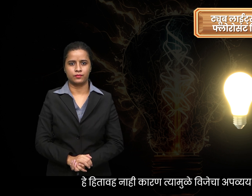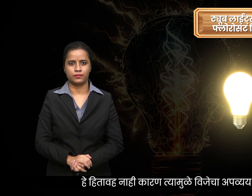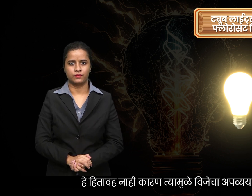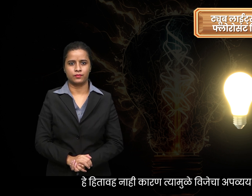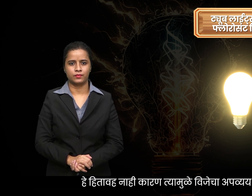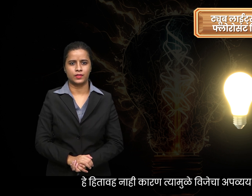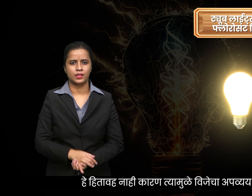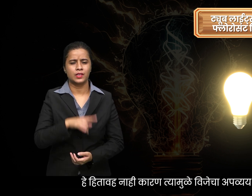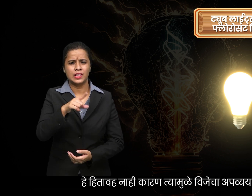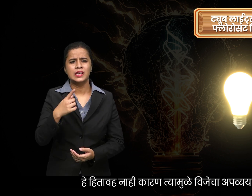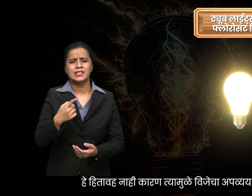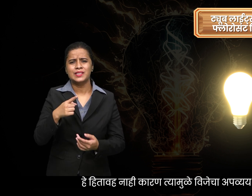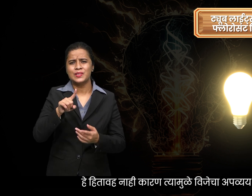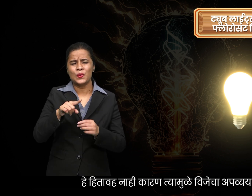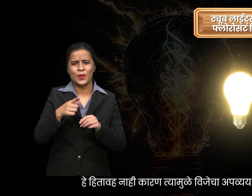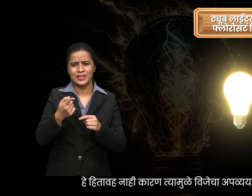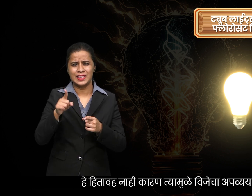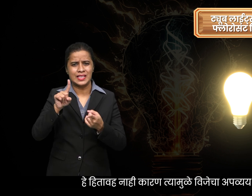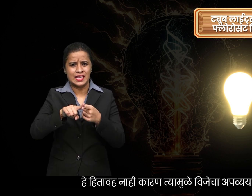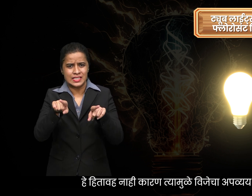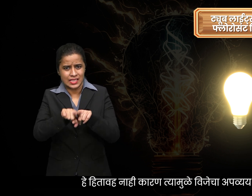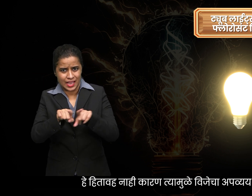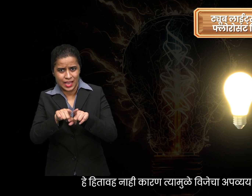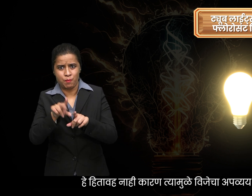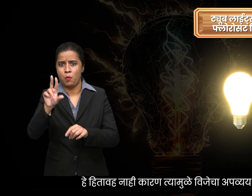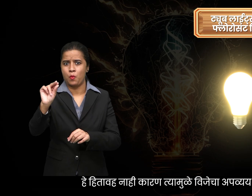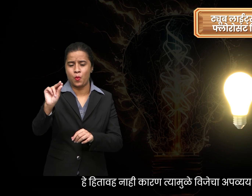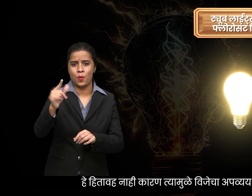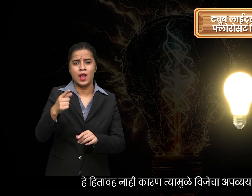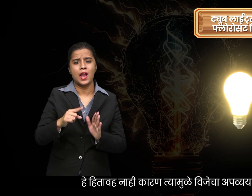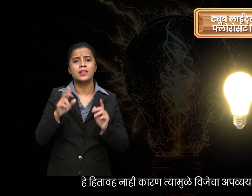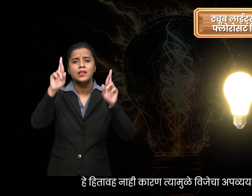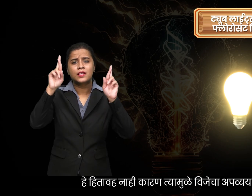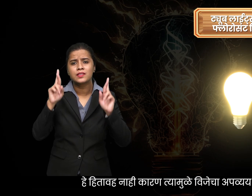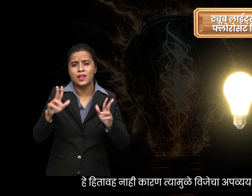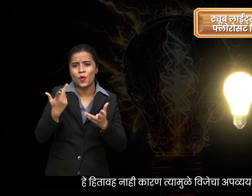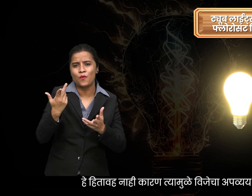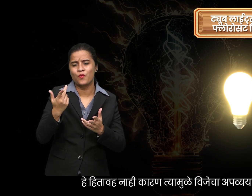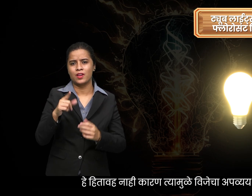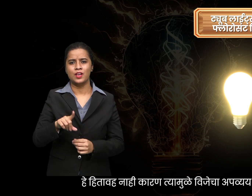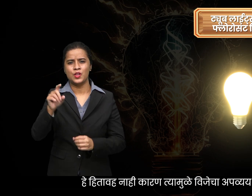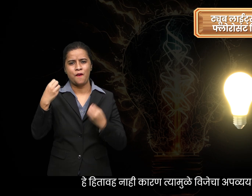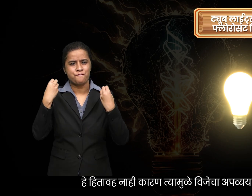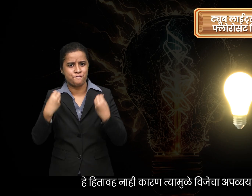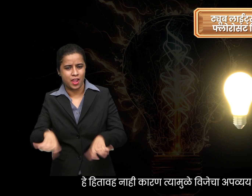हे हितावह नाही, कारण त्यामुळे विजेचा अपव्यय होतो.